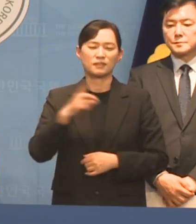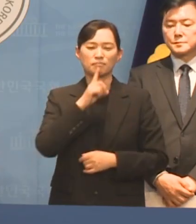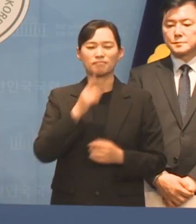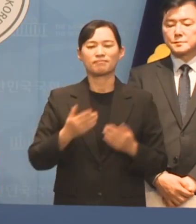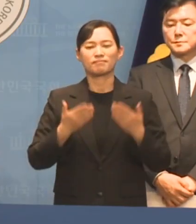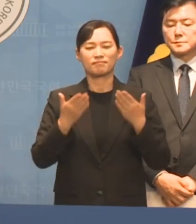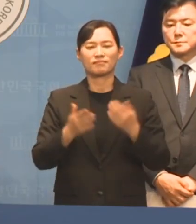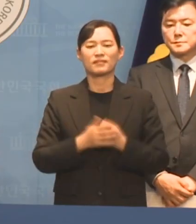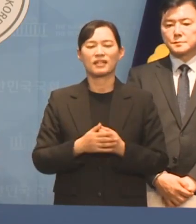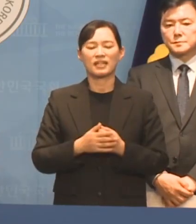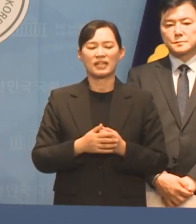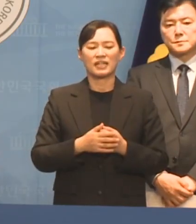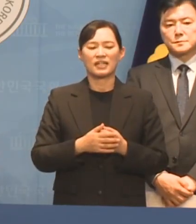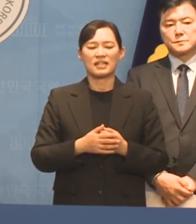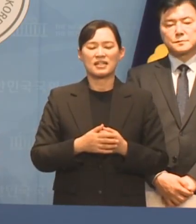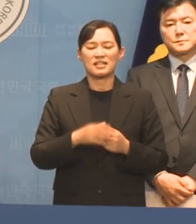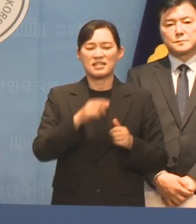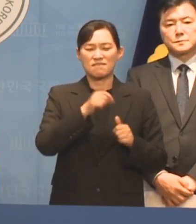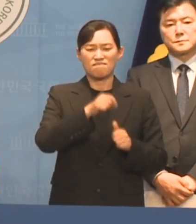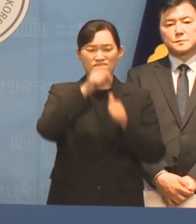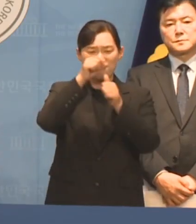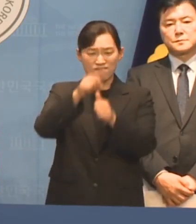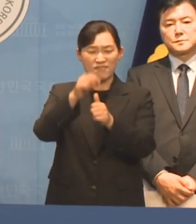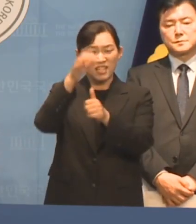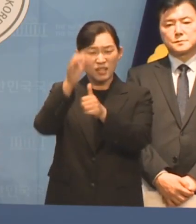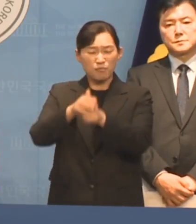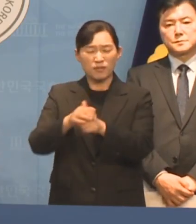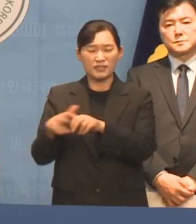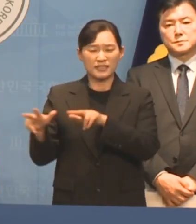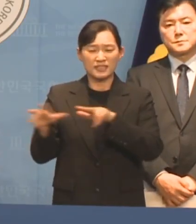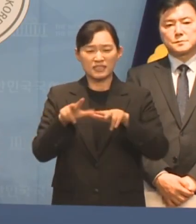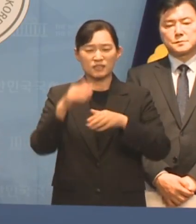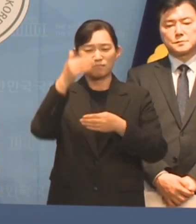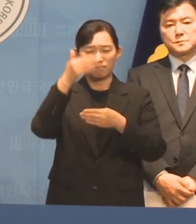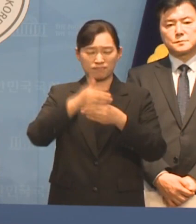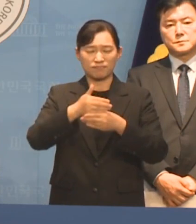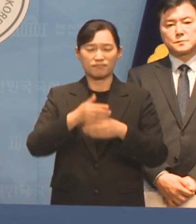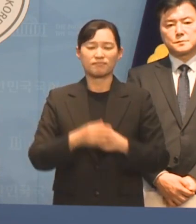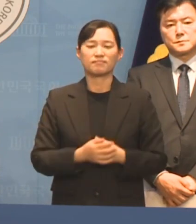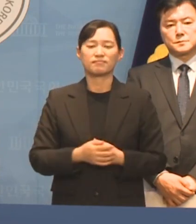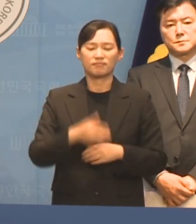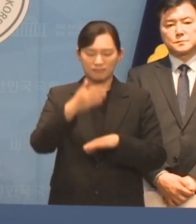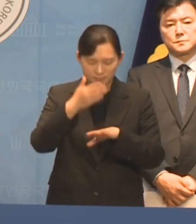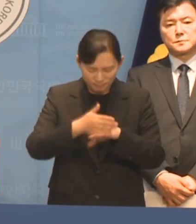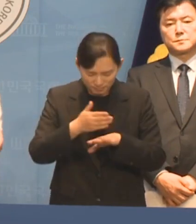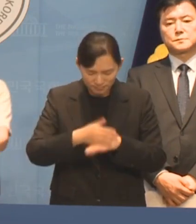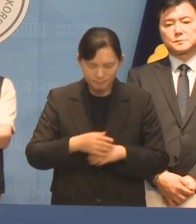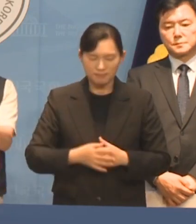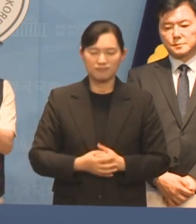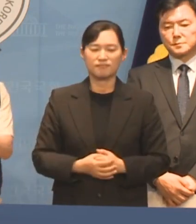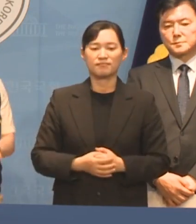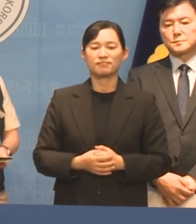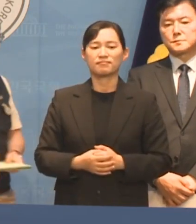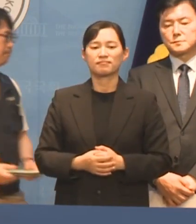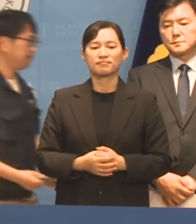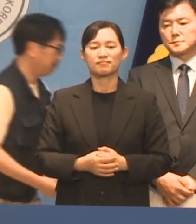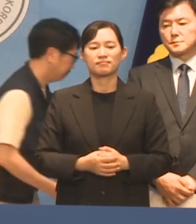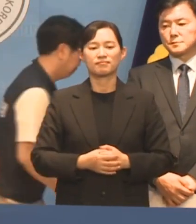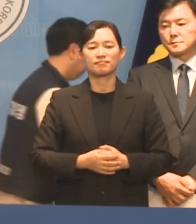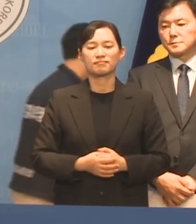호소드립니다. 알박기 낙하산 인사의 임명은 즉시 중단되어야 합니다. 감사합니다.